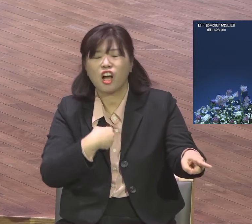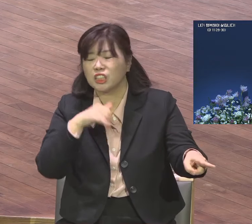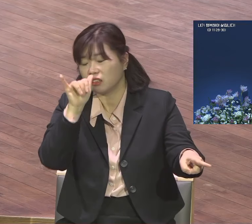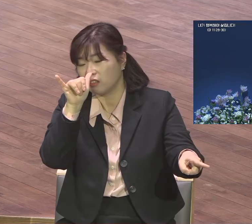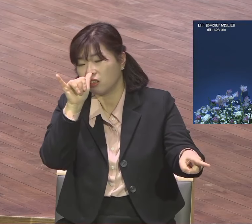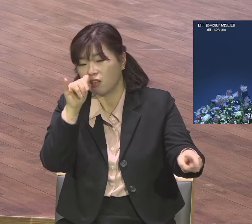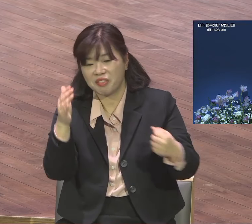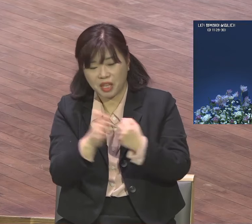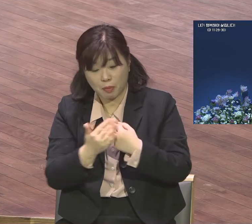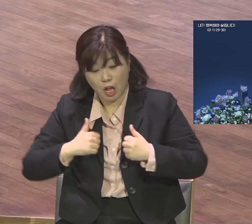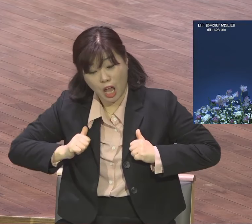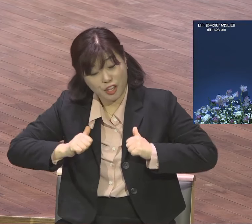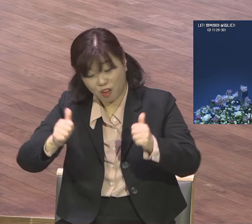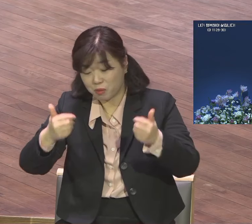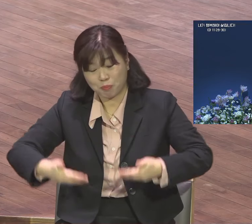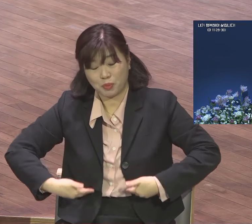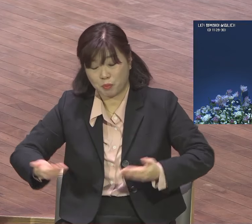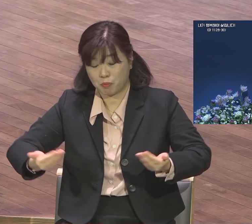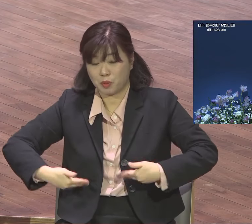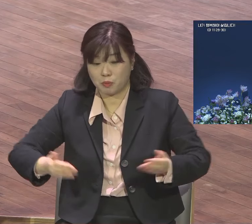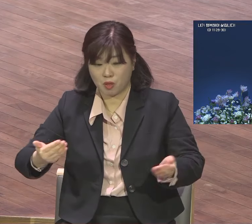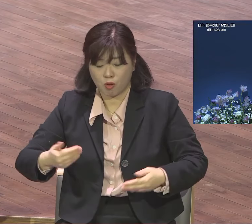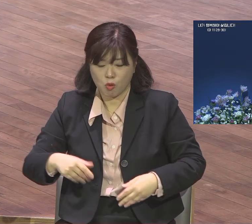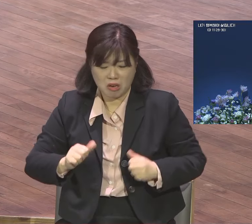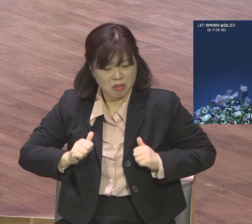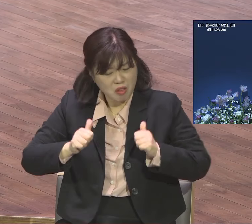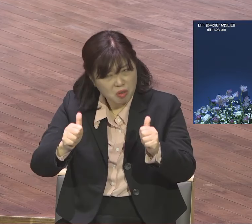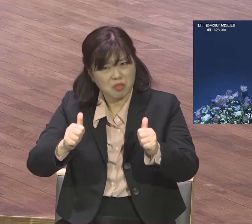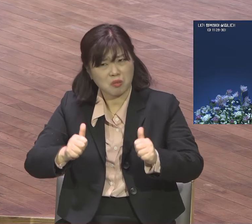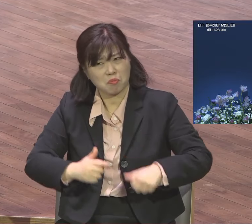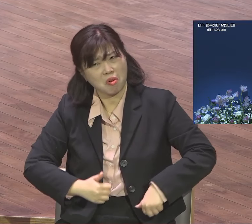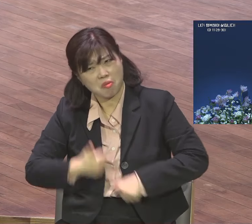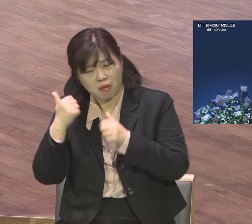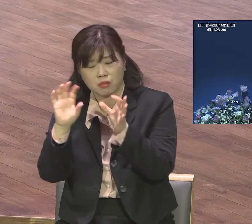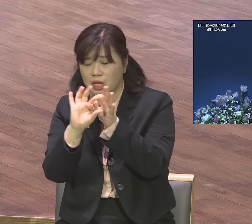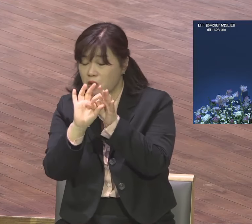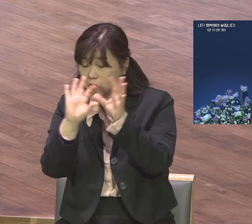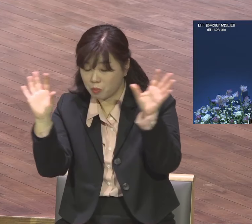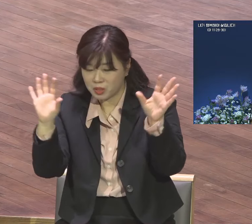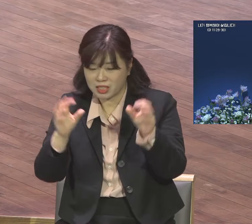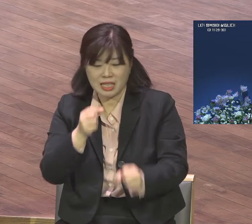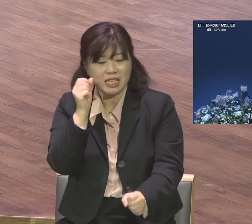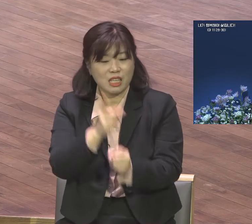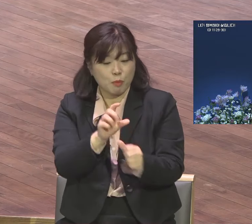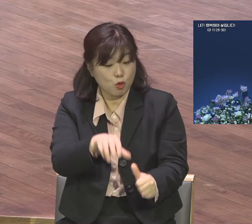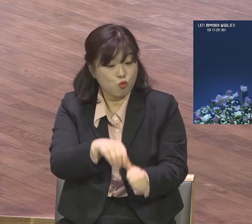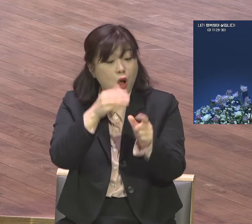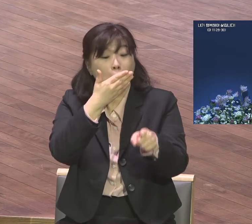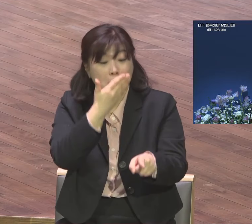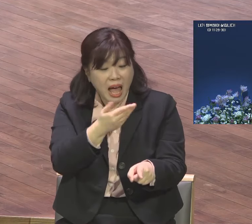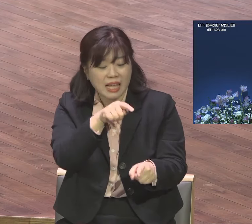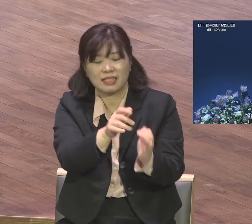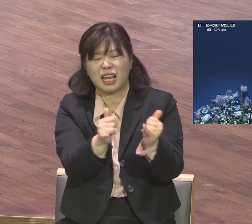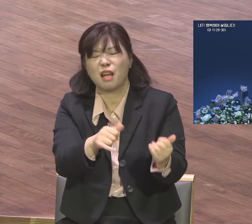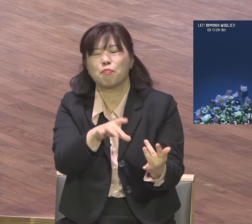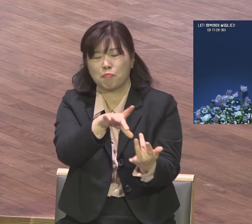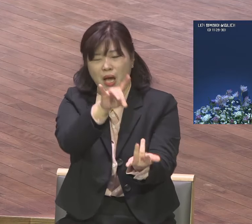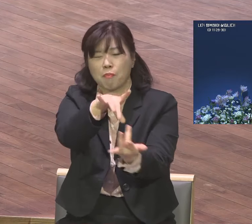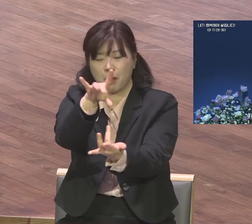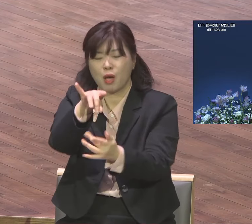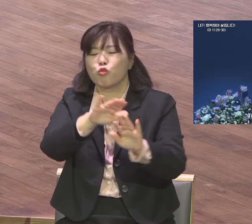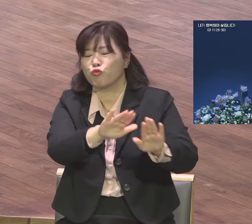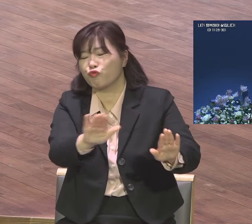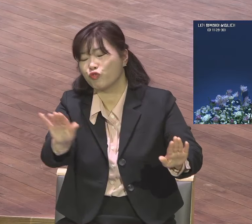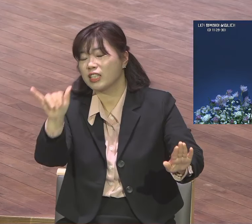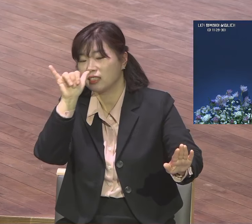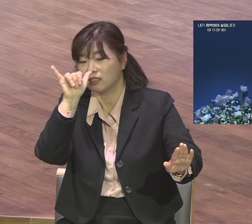하나님께서 하시는데 굳이 왜 우리가 선교를 하느냐는 것이었습니다. 이런 분위기가 팽배해 있었는데